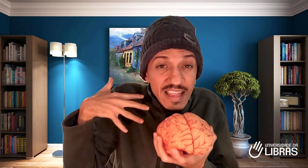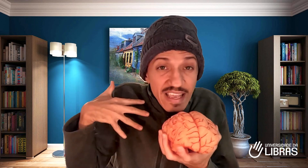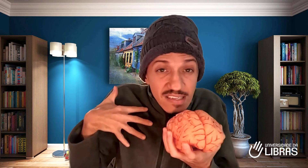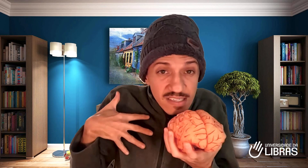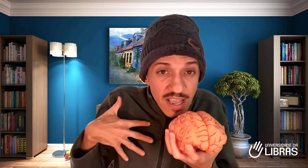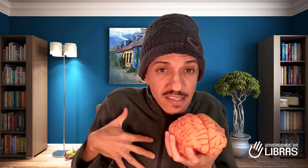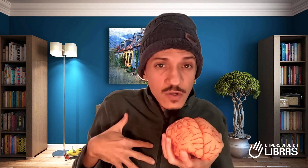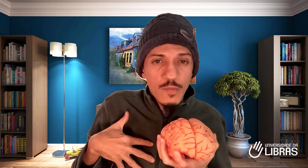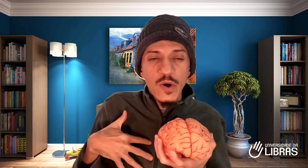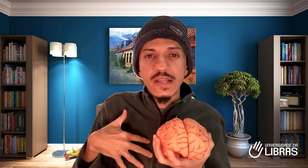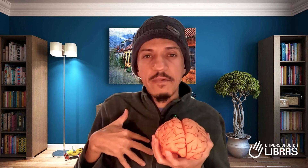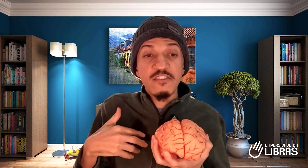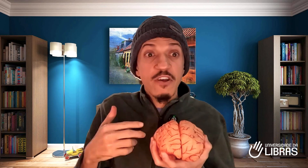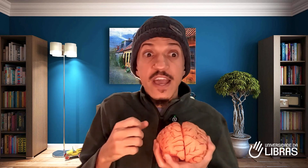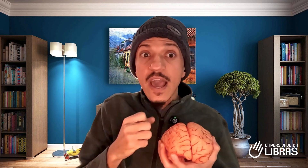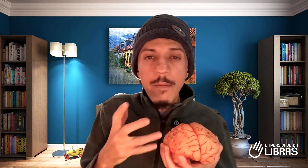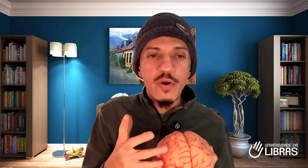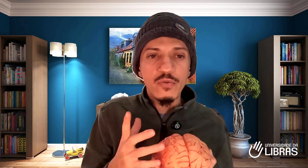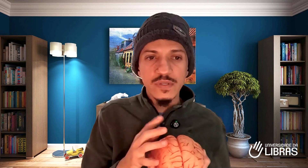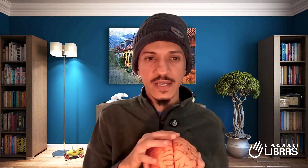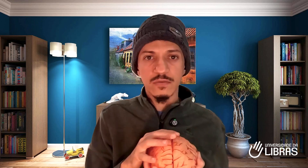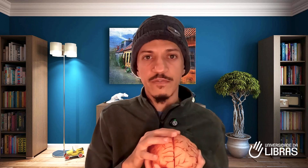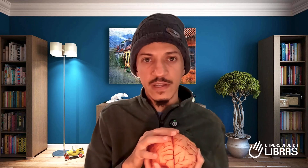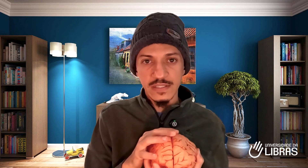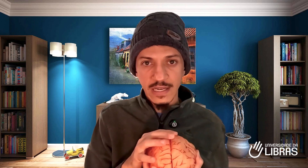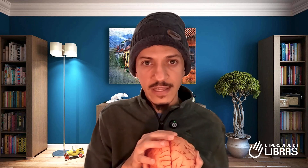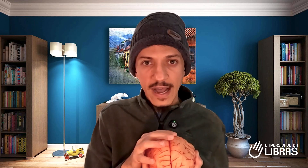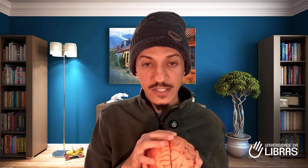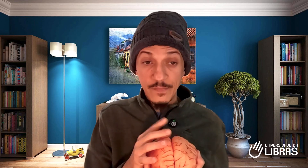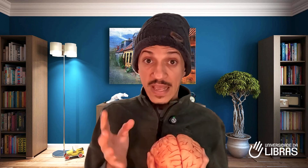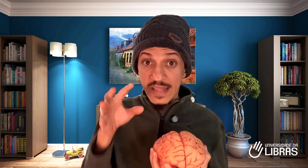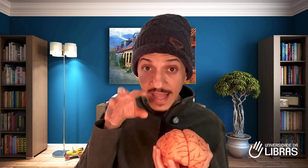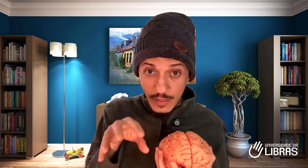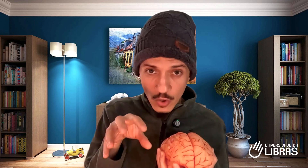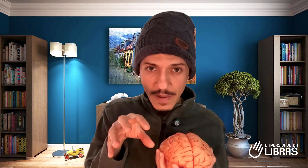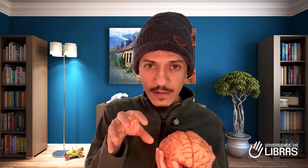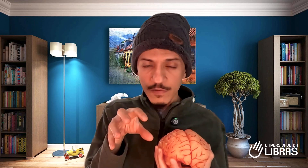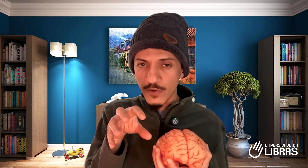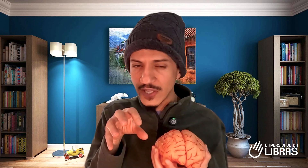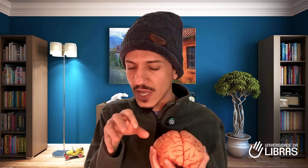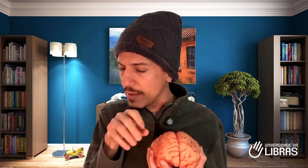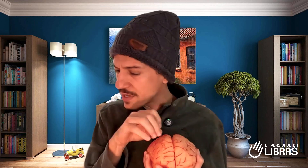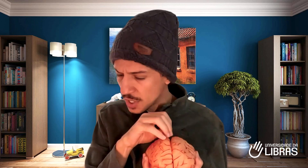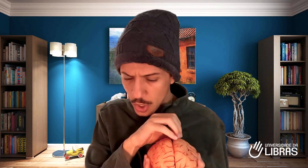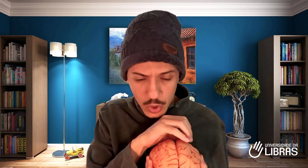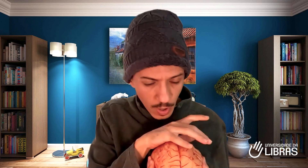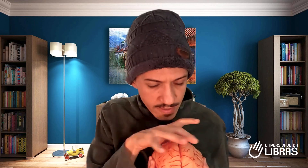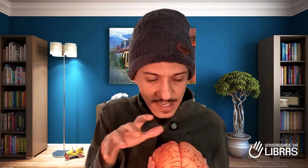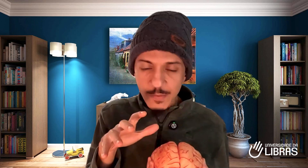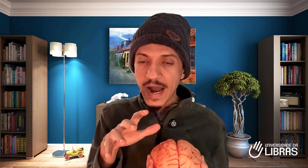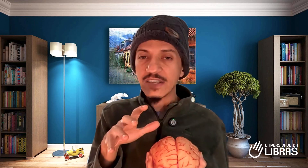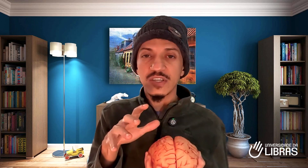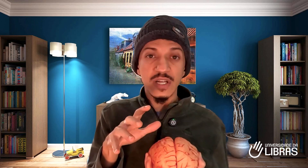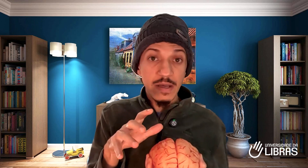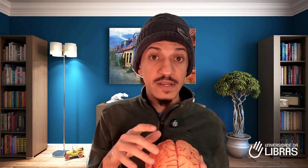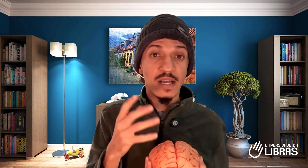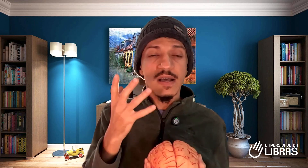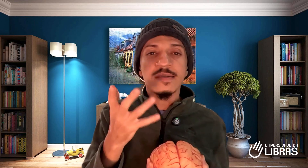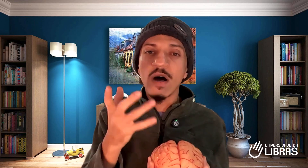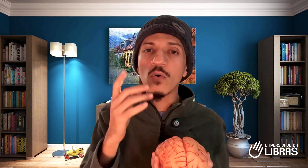internalize esse comportamento e reproduza isso com facilidade. E dentro do método Fluente em Libras, todas as práticas de Libras são com